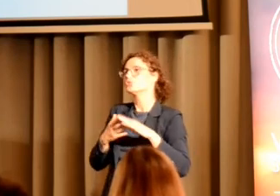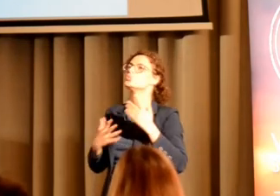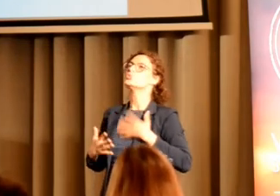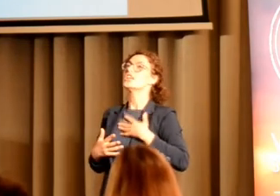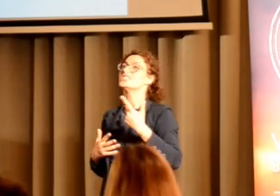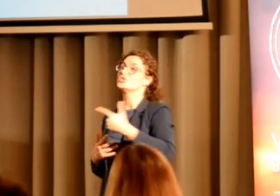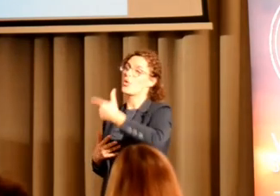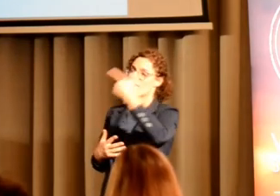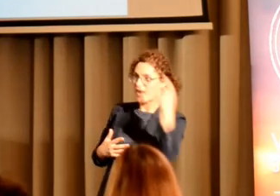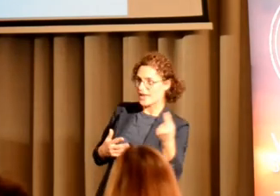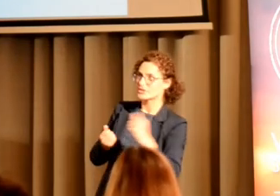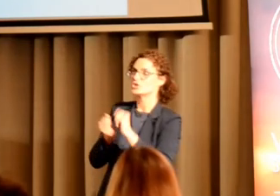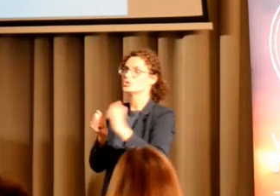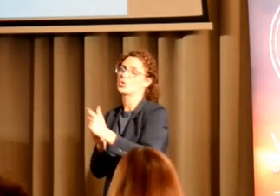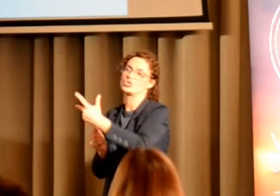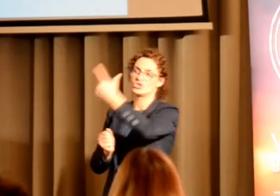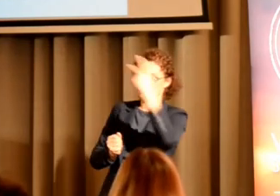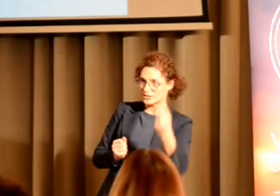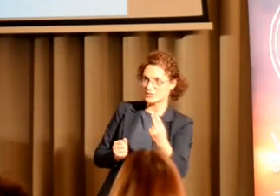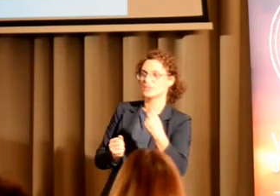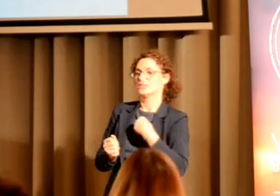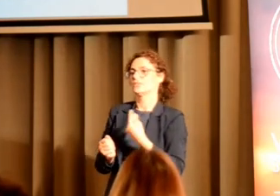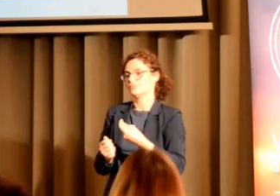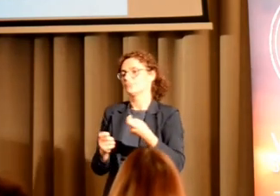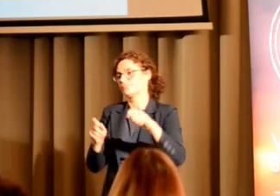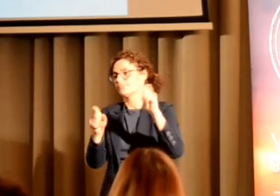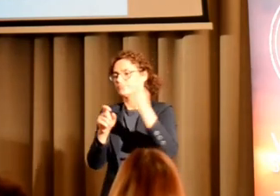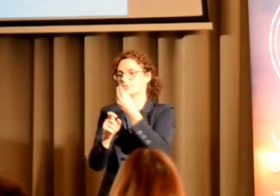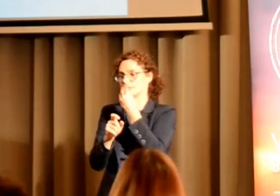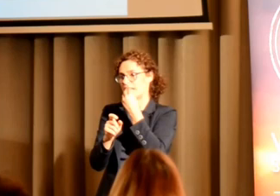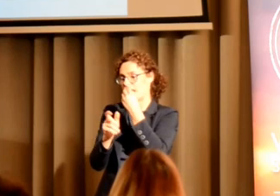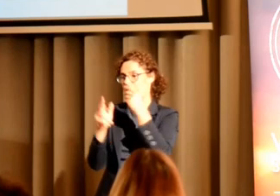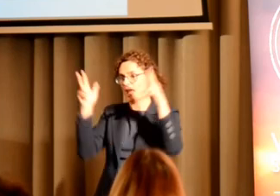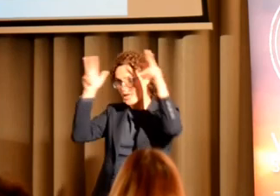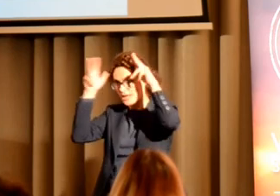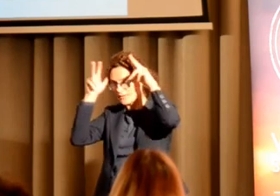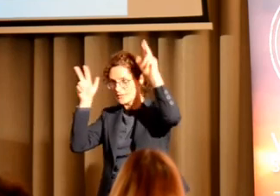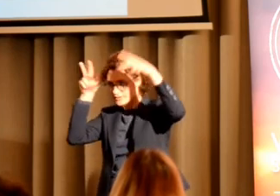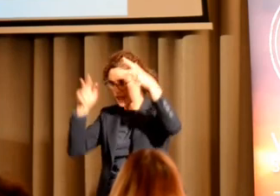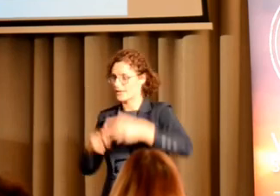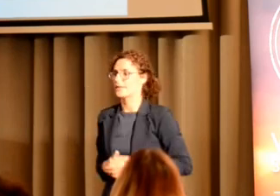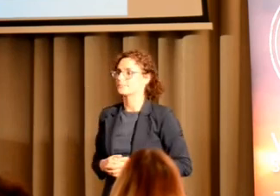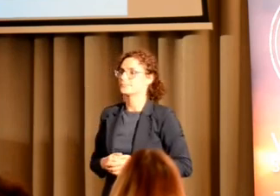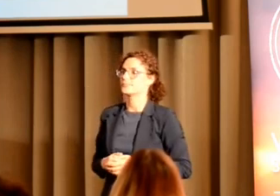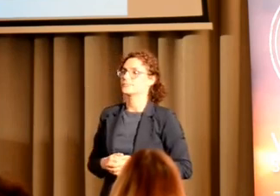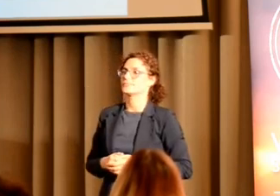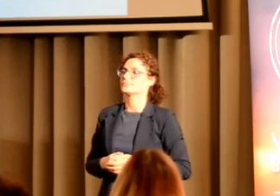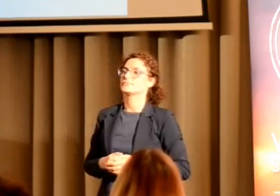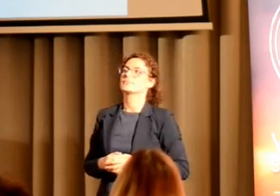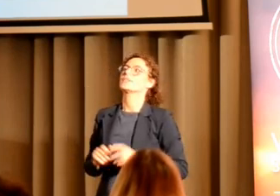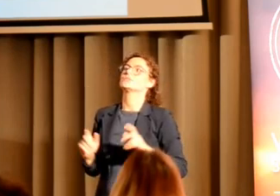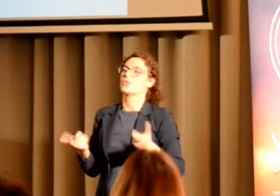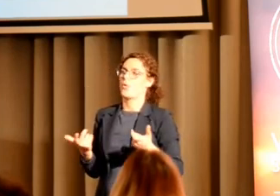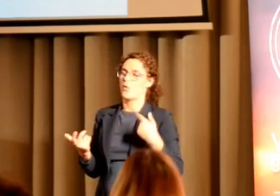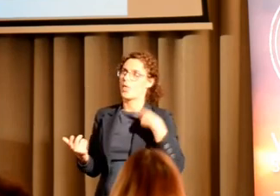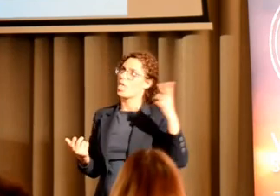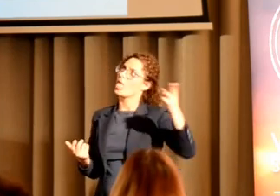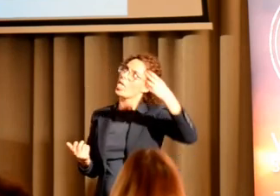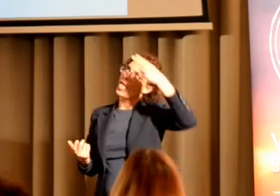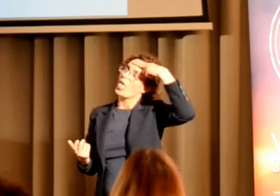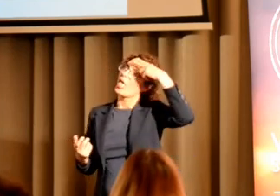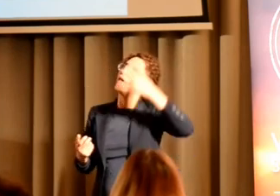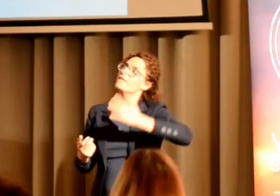zabija sarnę, jelenia albo dzika. Oczywiście to, co pierwsze się nasuwa, jeśli się myśli o